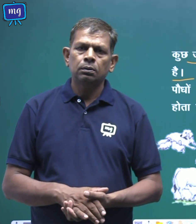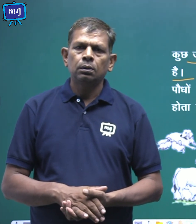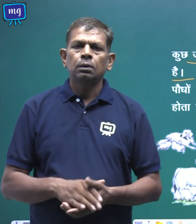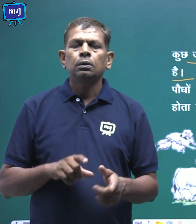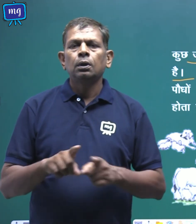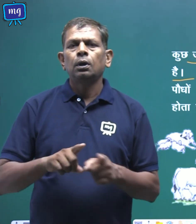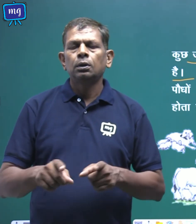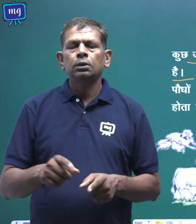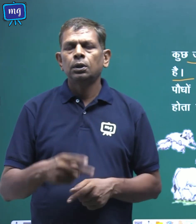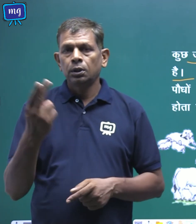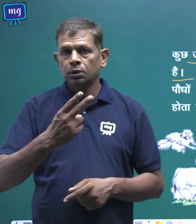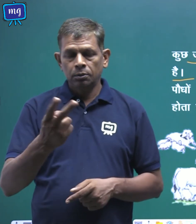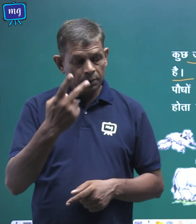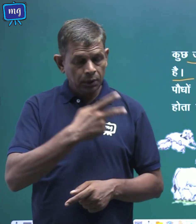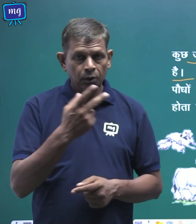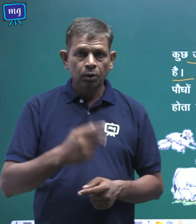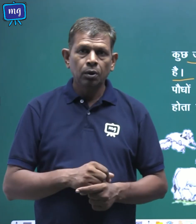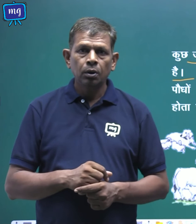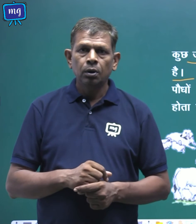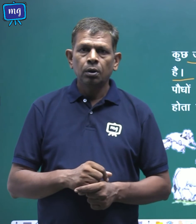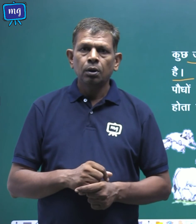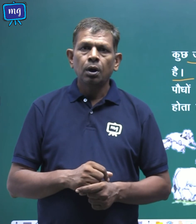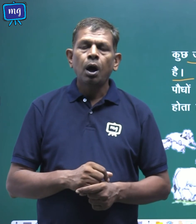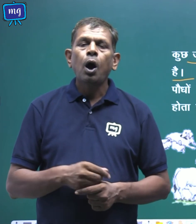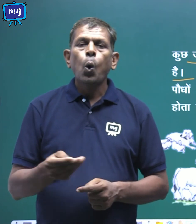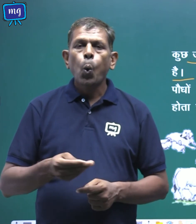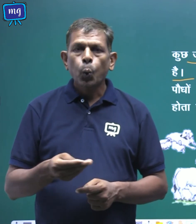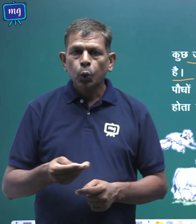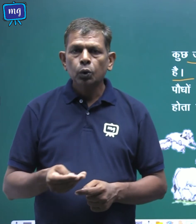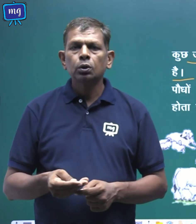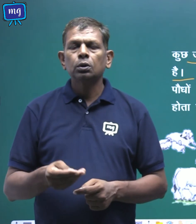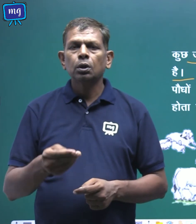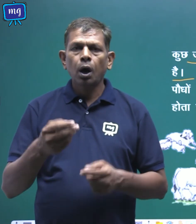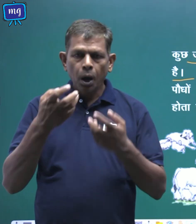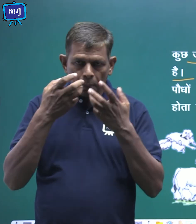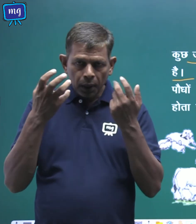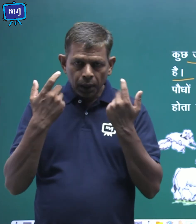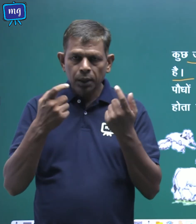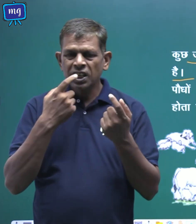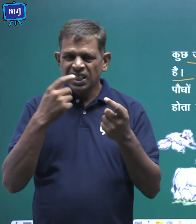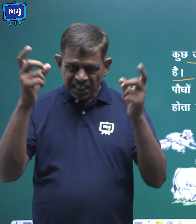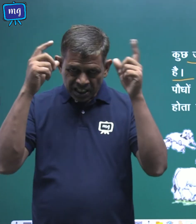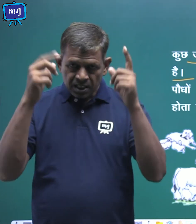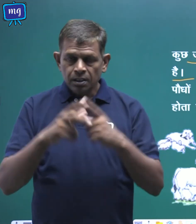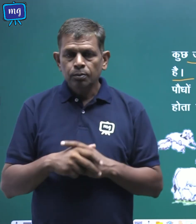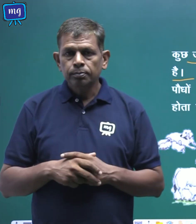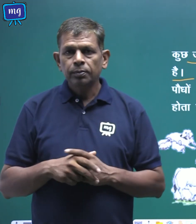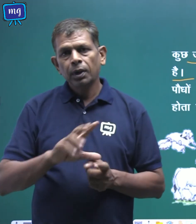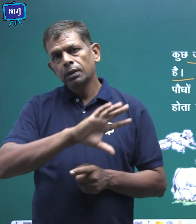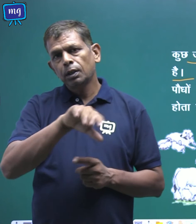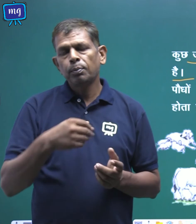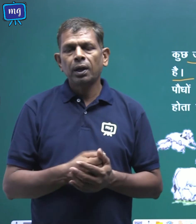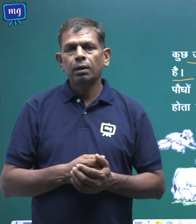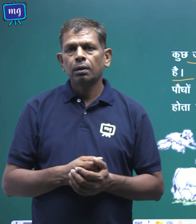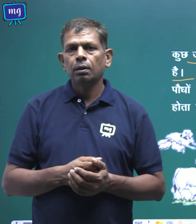जैसे आप देख रहे हो चित्र में, कुत्ता, बिल्ली, गाय, इन सब में